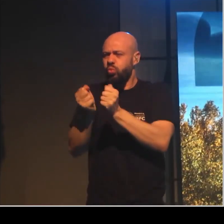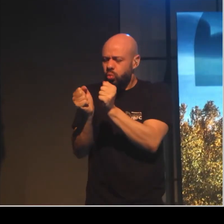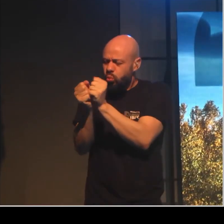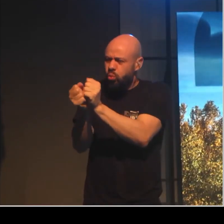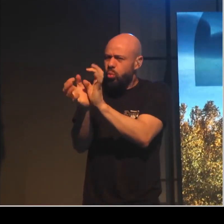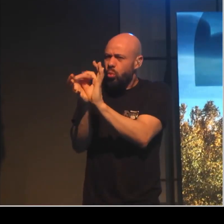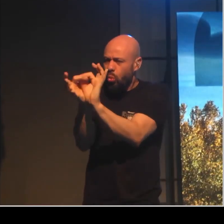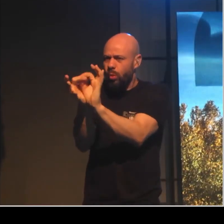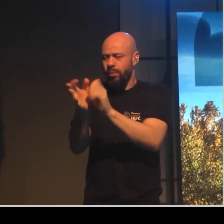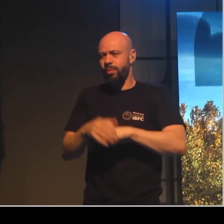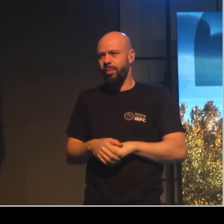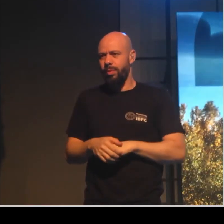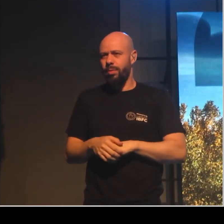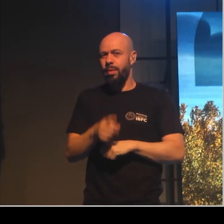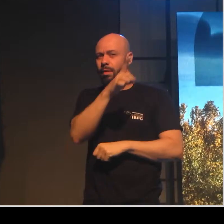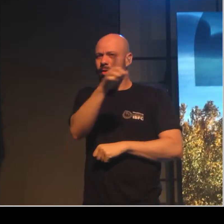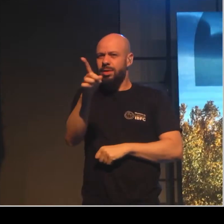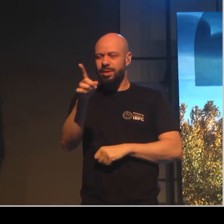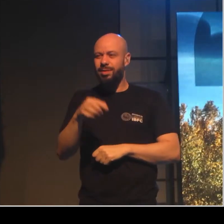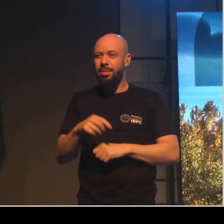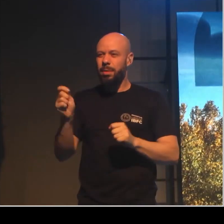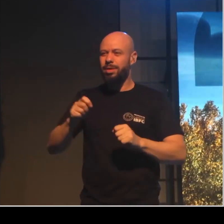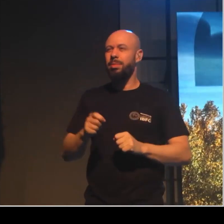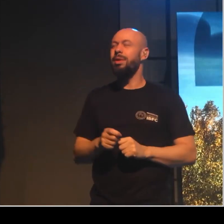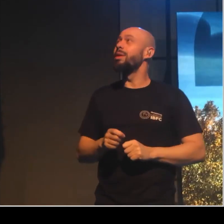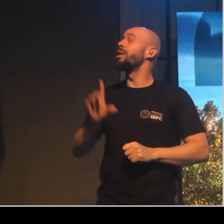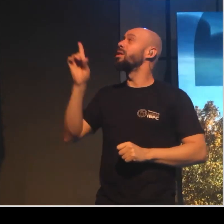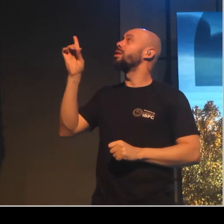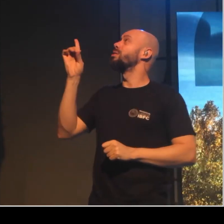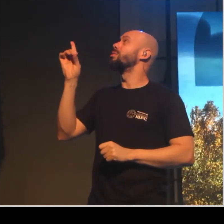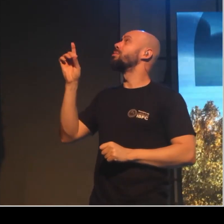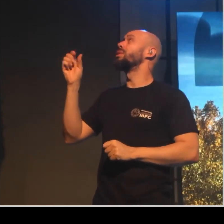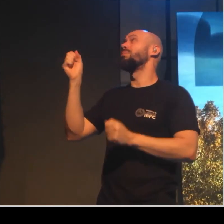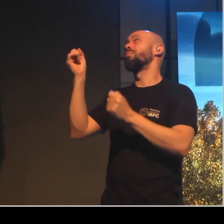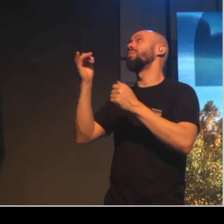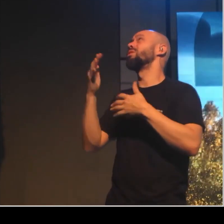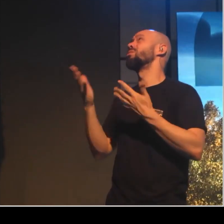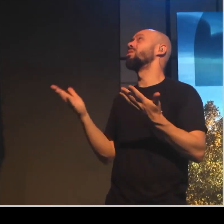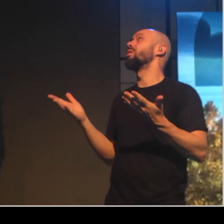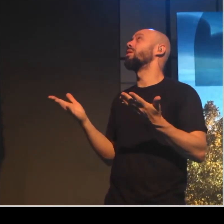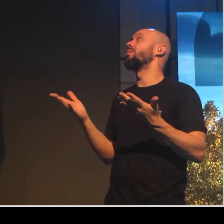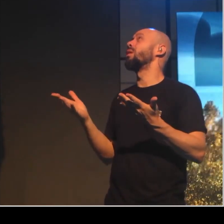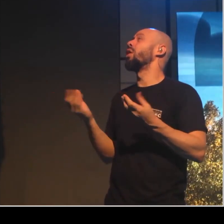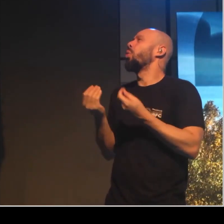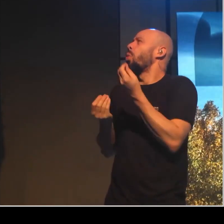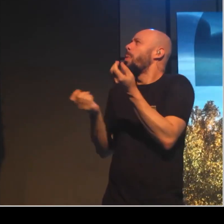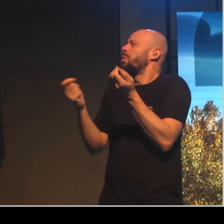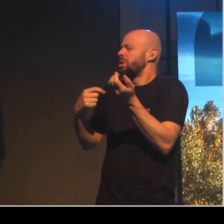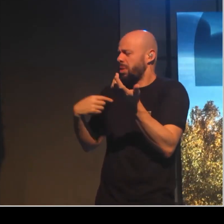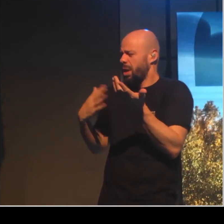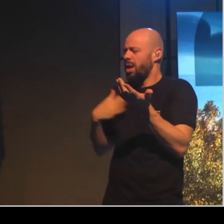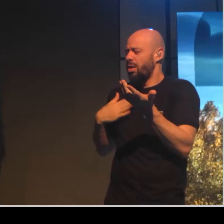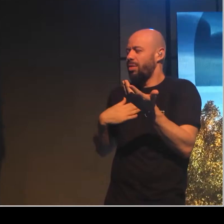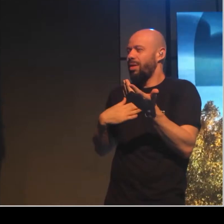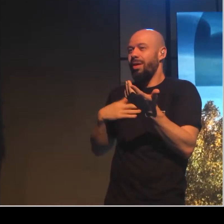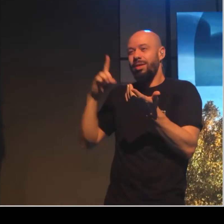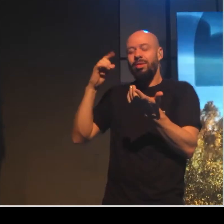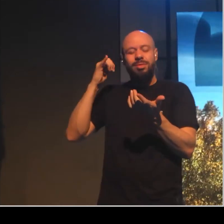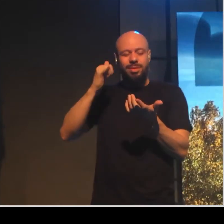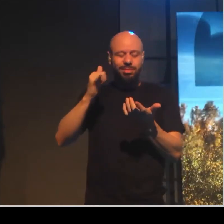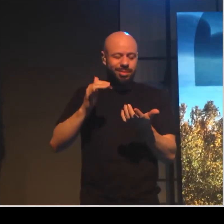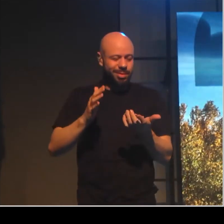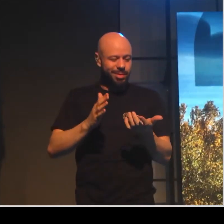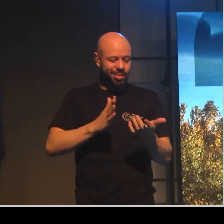a ser abençoável. Me ajuda a te ajudar a me abençoar. Eu não quero sair debaixo do teu